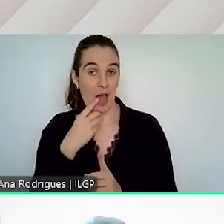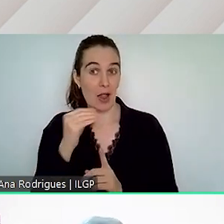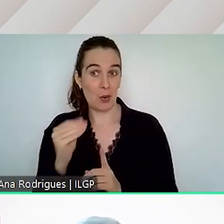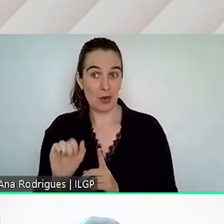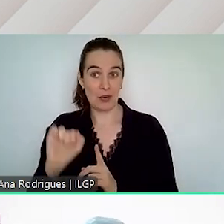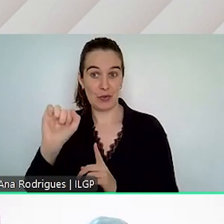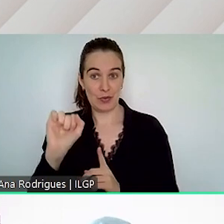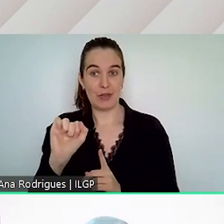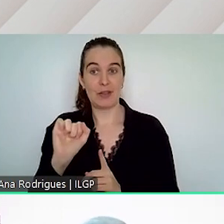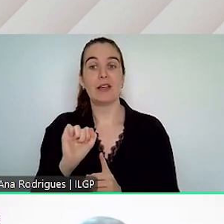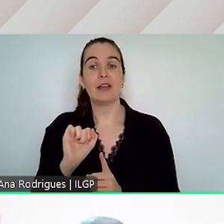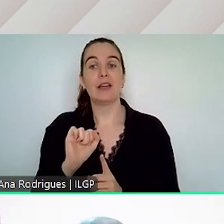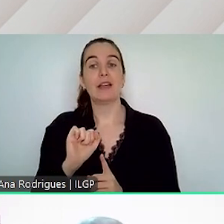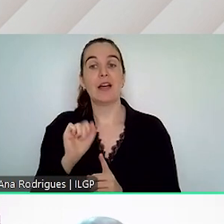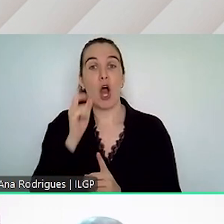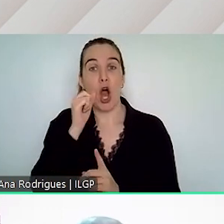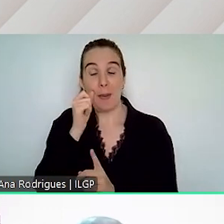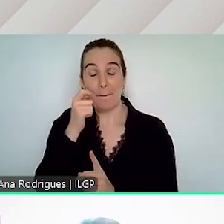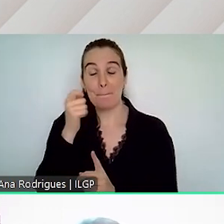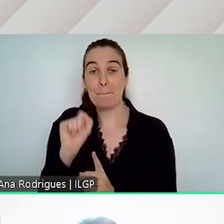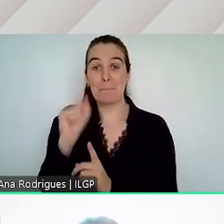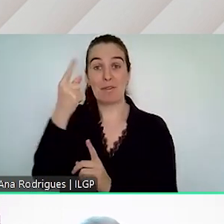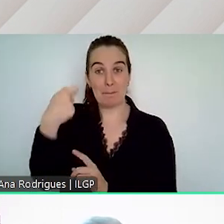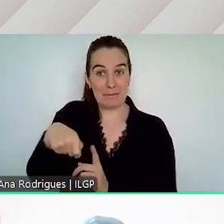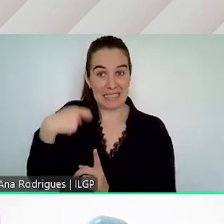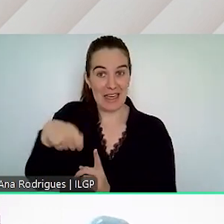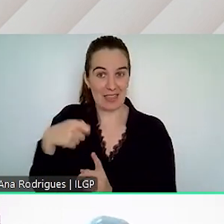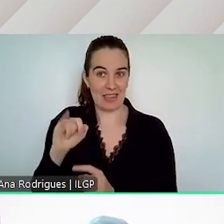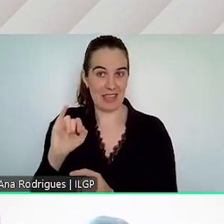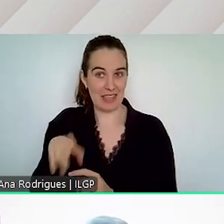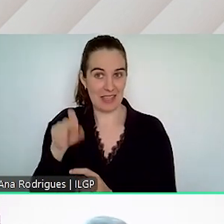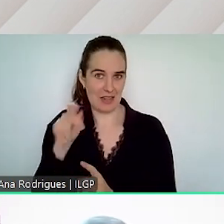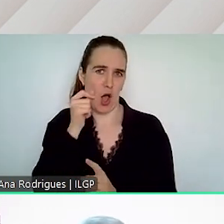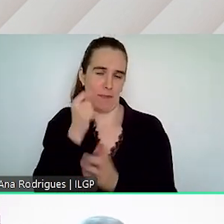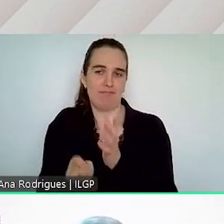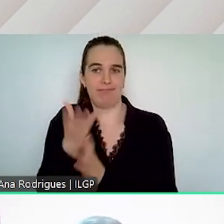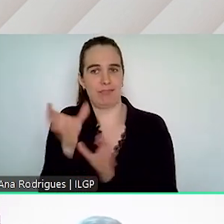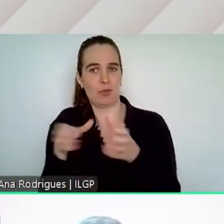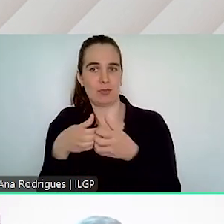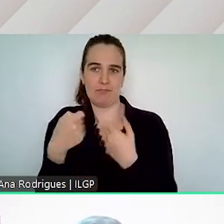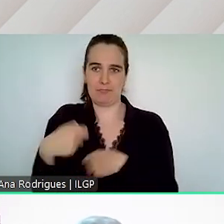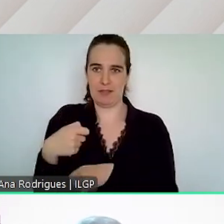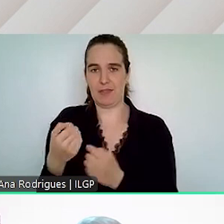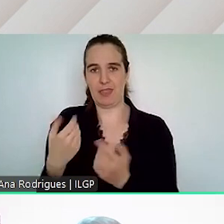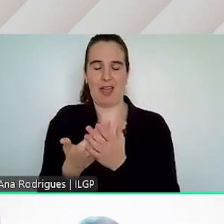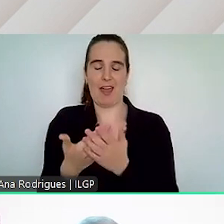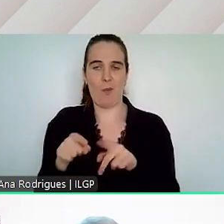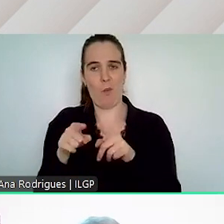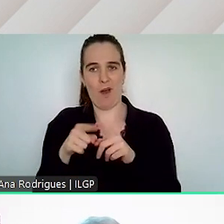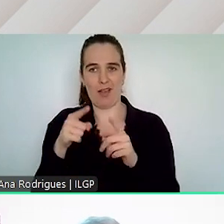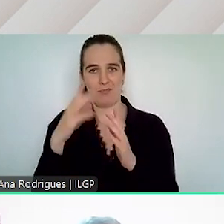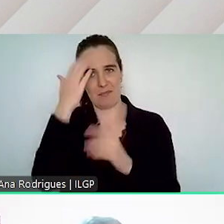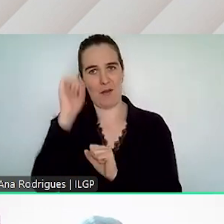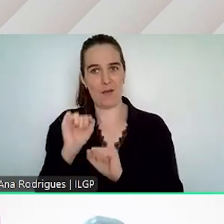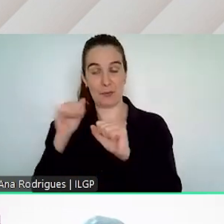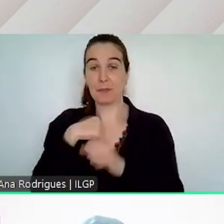presidente do INA e foi, de certa forma, a pessoa que deu alma aqui a este conceito. E lembro-me que nas reuniões que tive com ele, ele insistiu